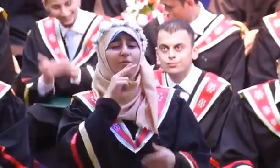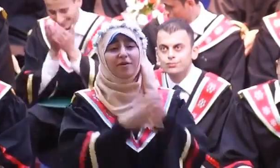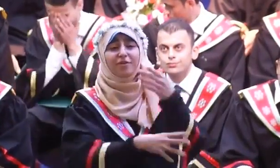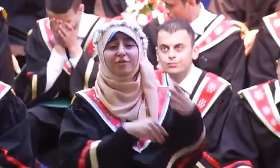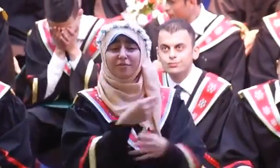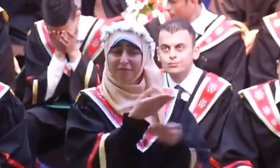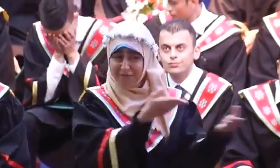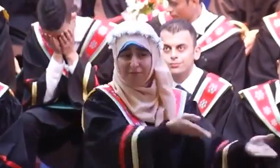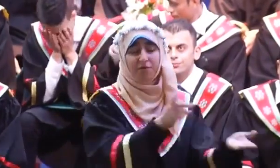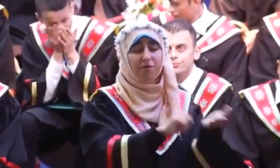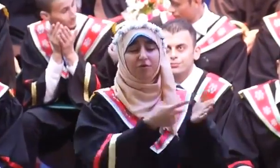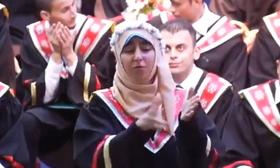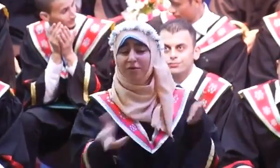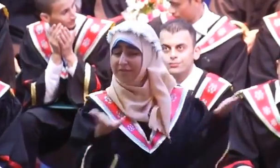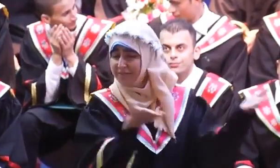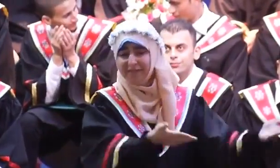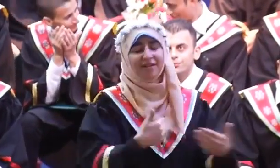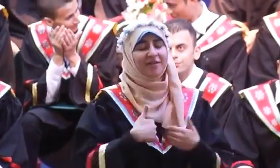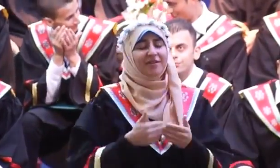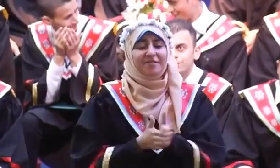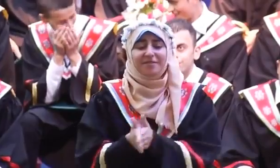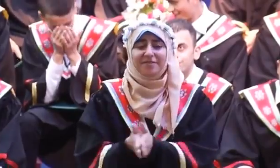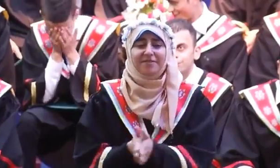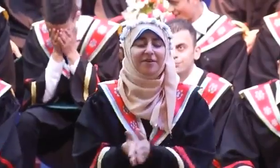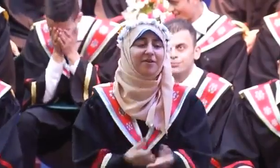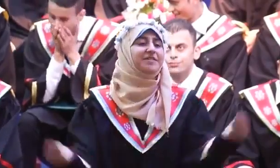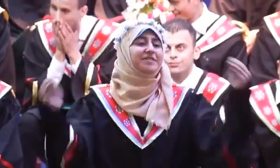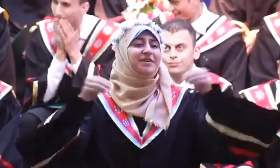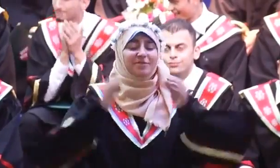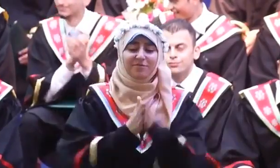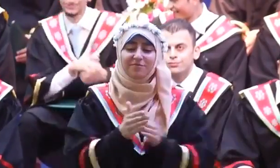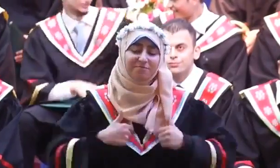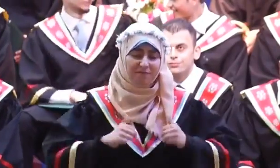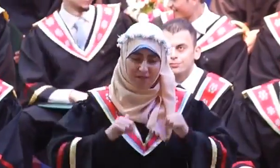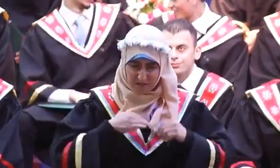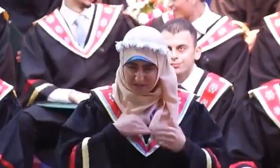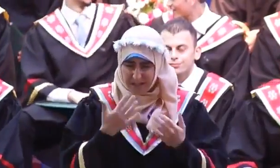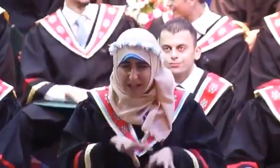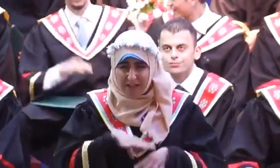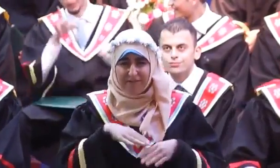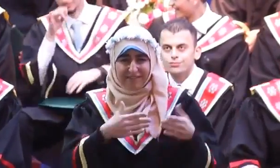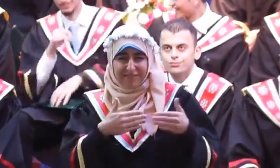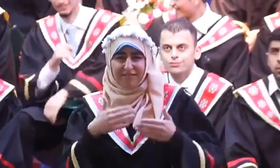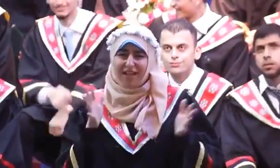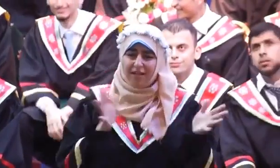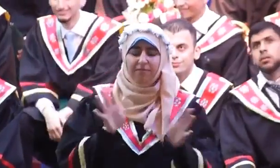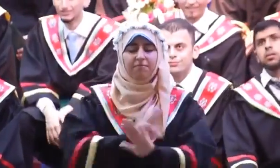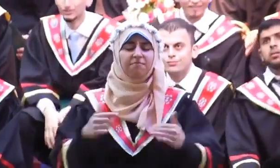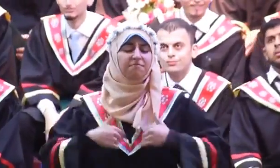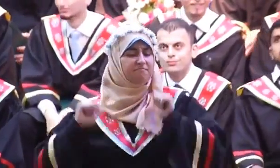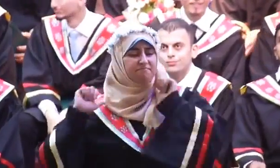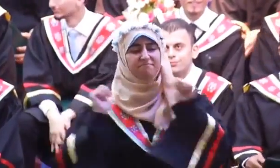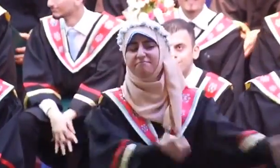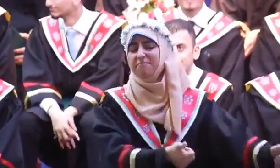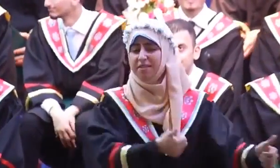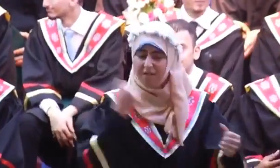فتحوا لنا مدرسة حكومية ثانوية وزاد عندي الحماس بدراستي وزاد